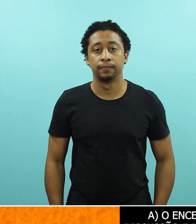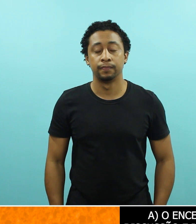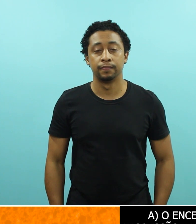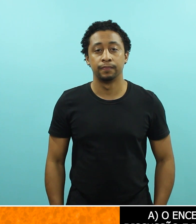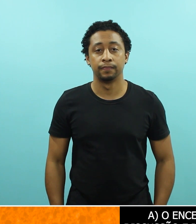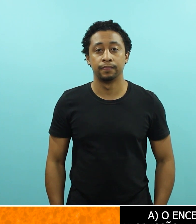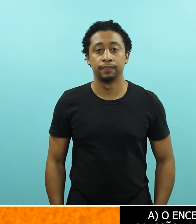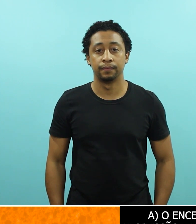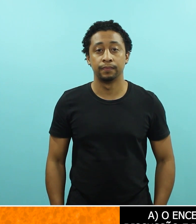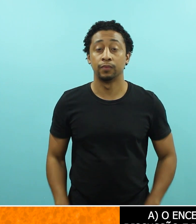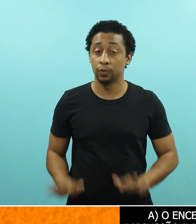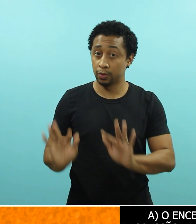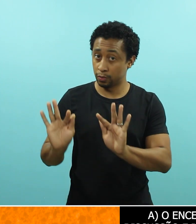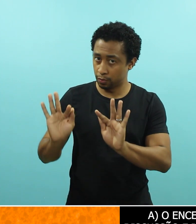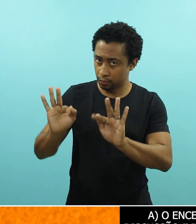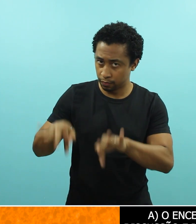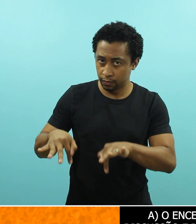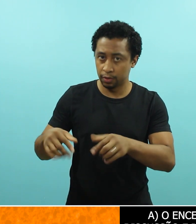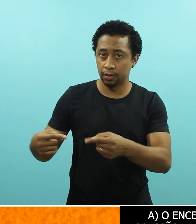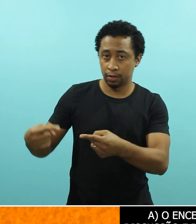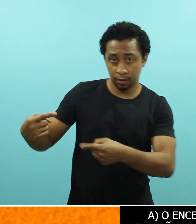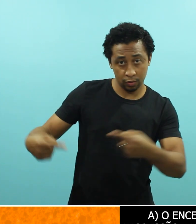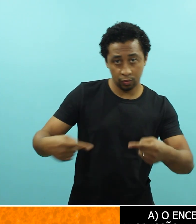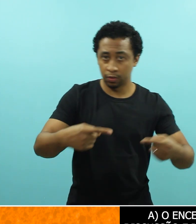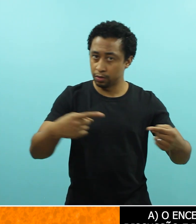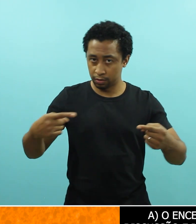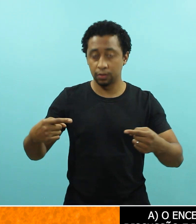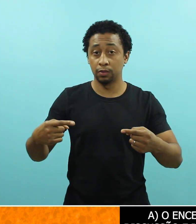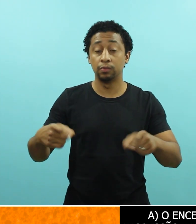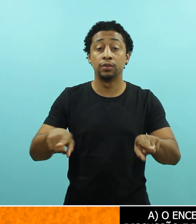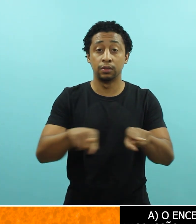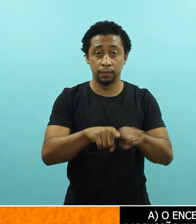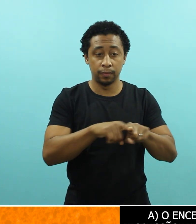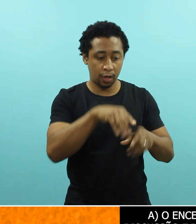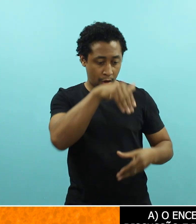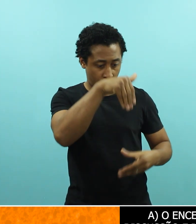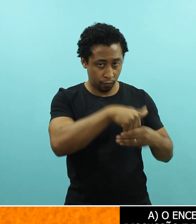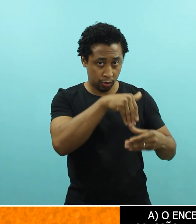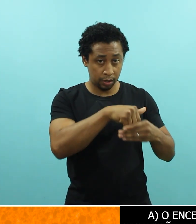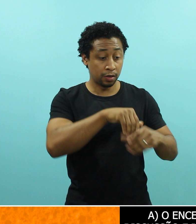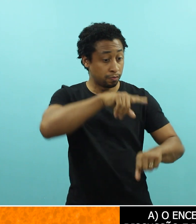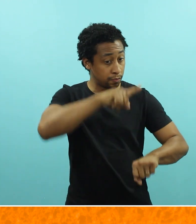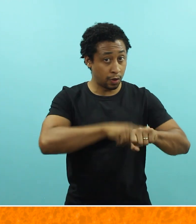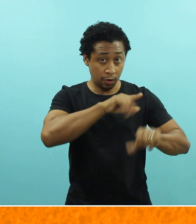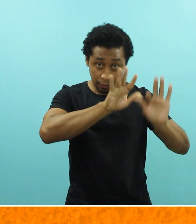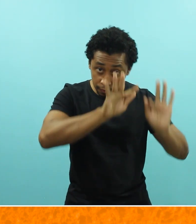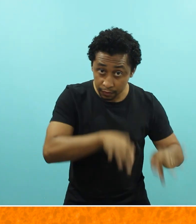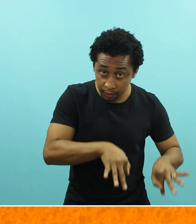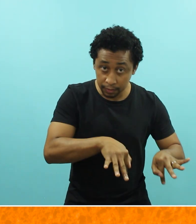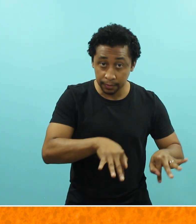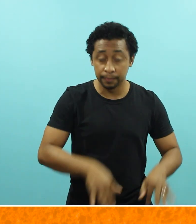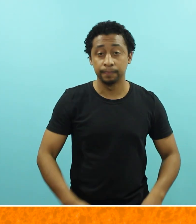A. O encerramento da discussão e imediata votação.